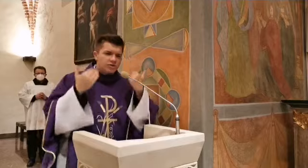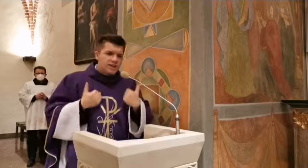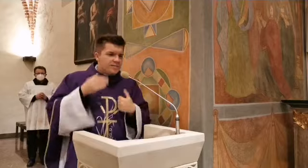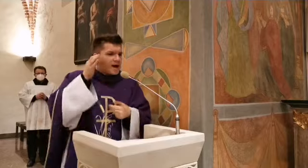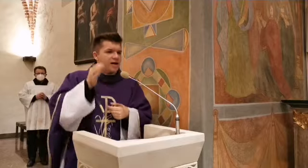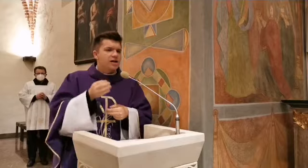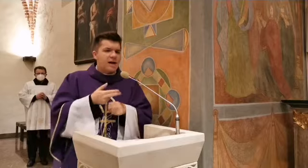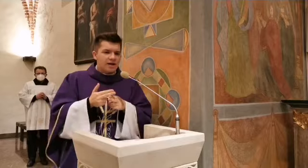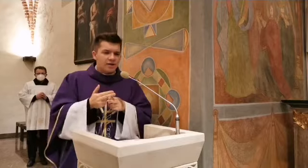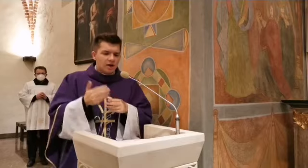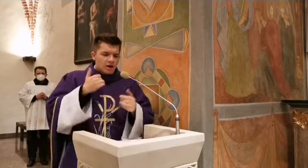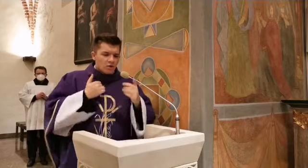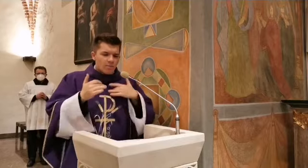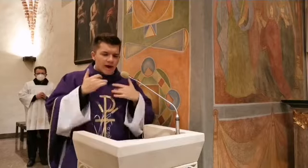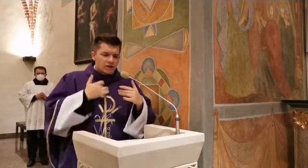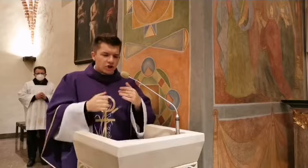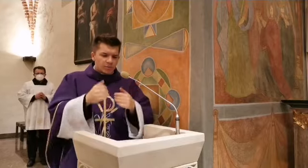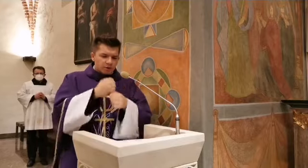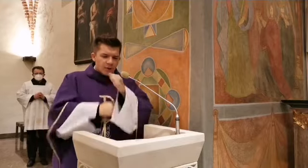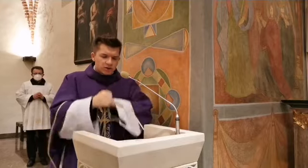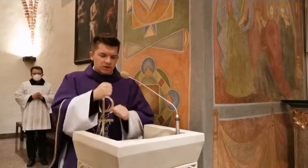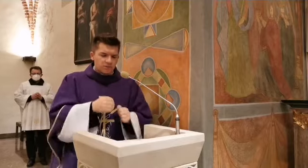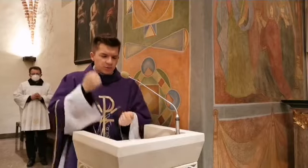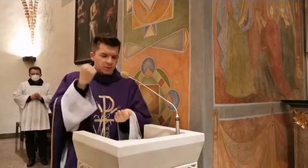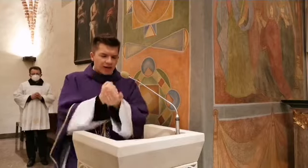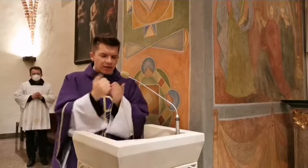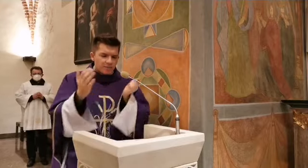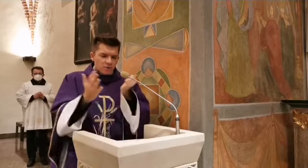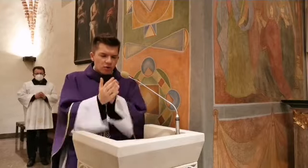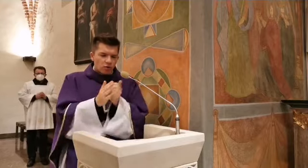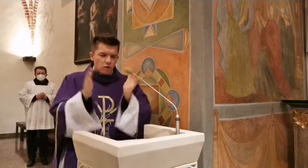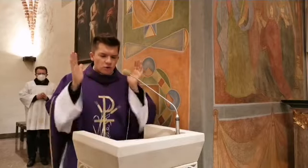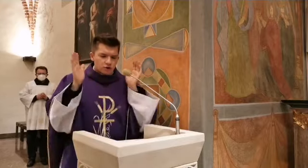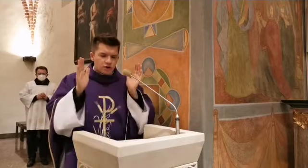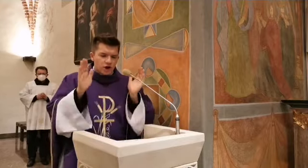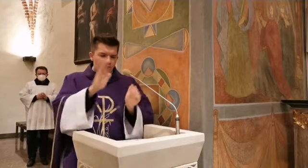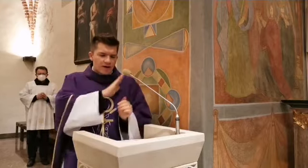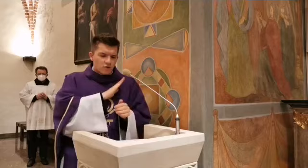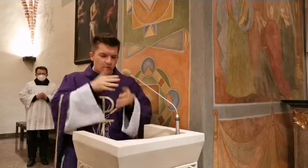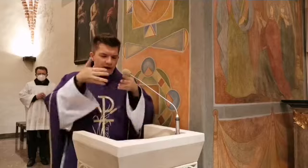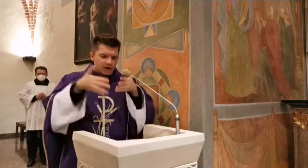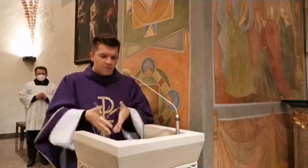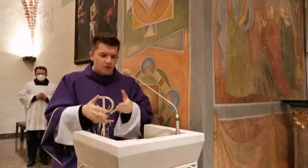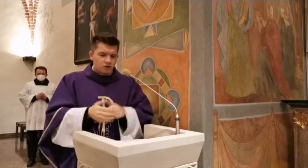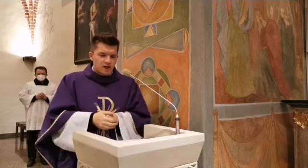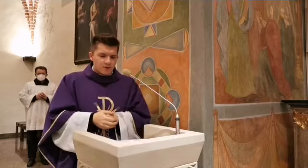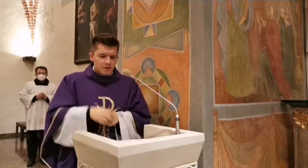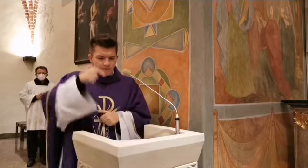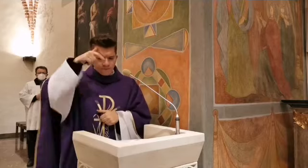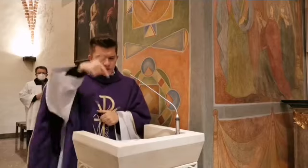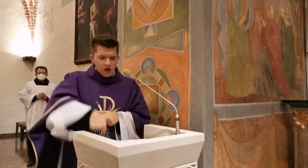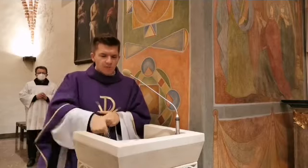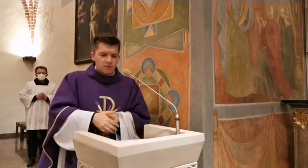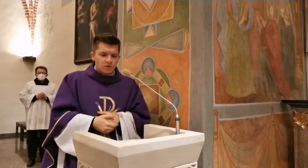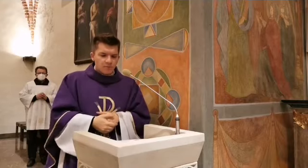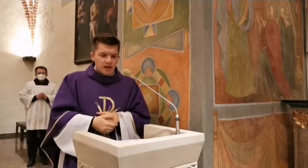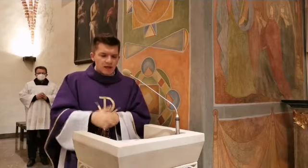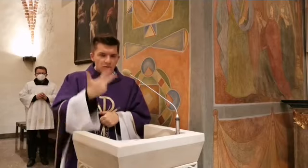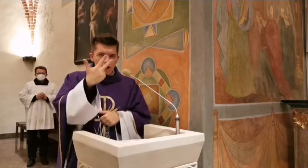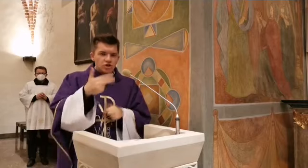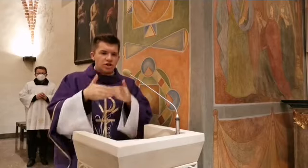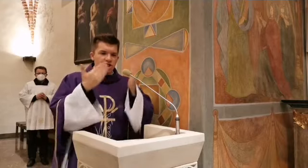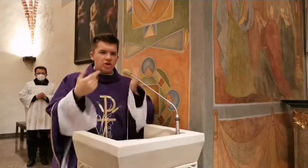narodził się z Maryi Panny, umęczony pod Pontyuszem Piłatem, ukrzyżowan, umarł i pogrzebany. Wstąpił